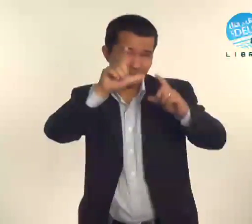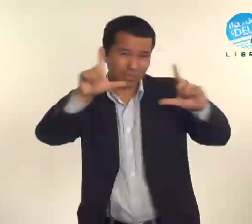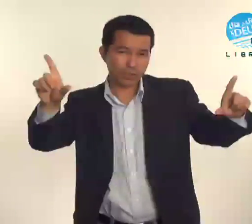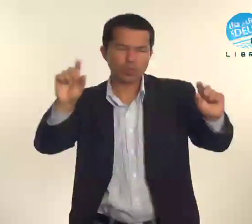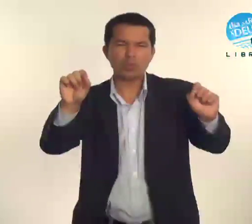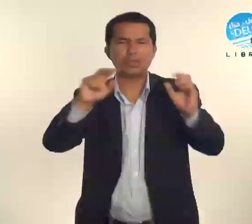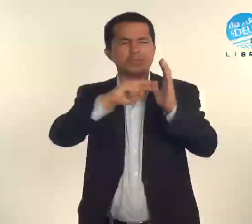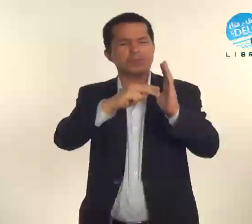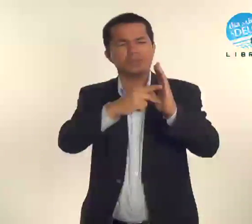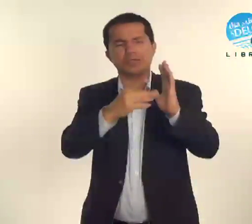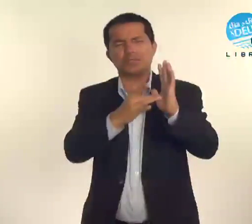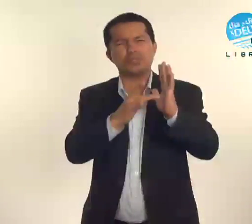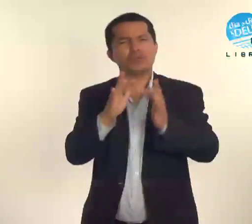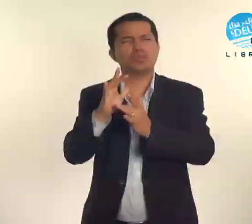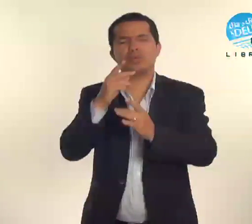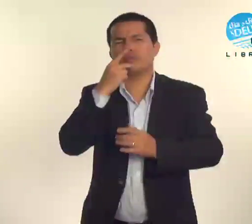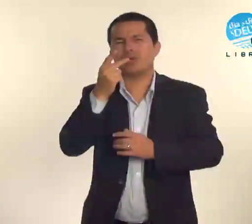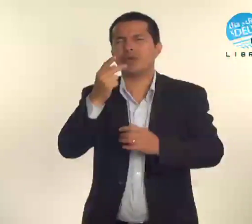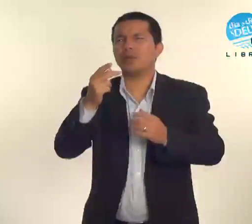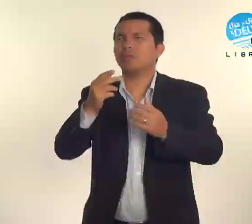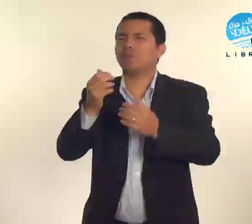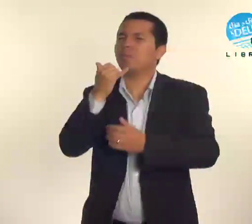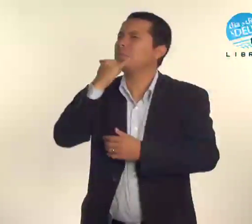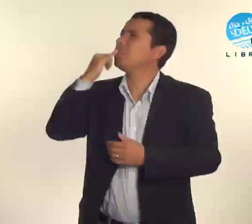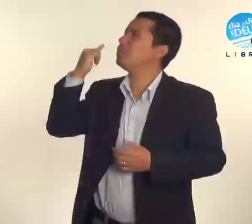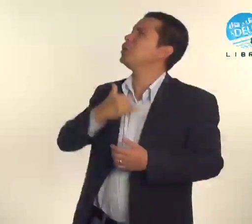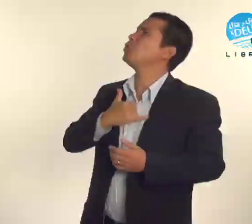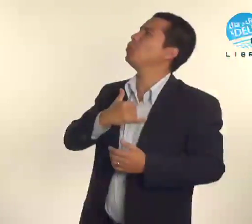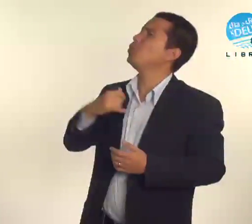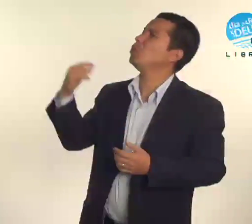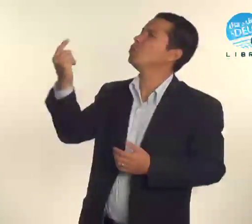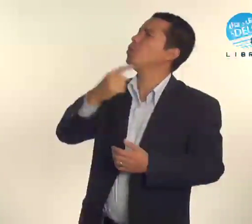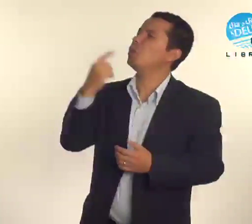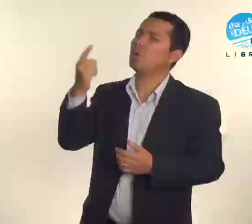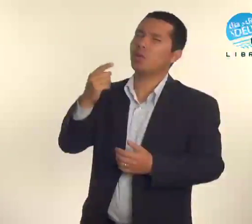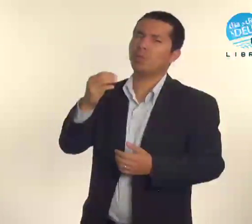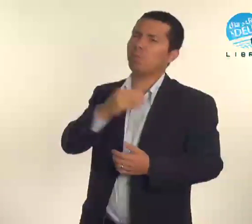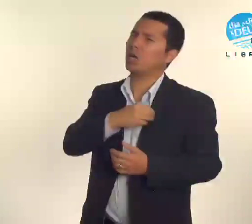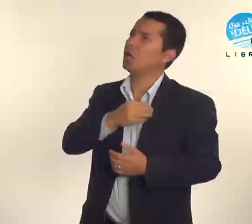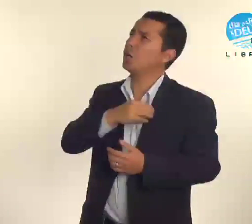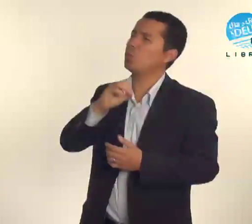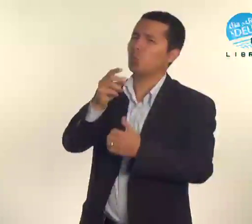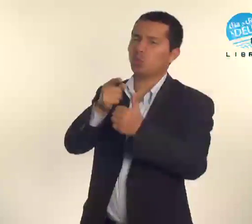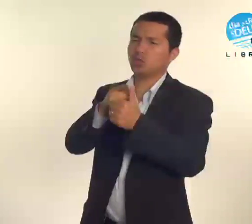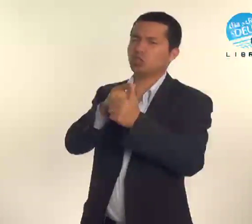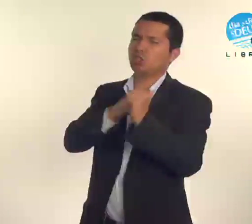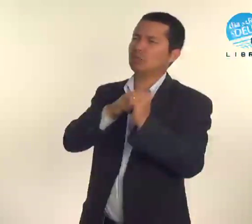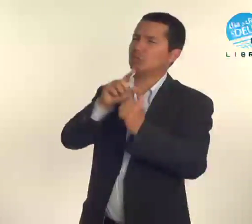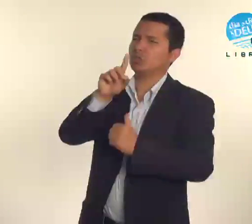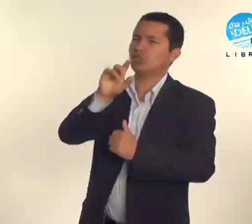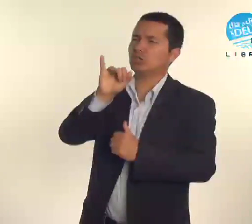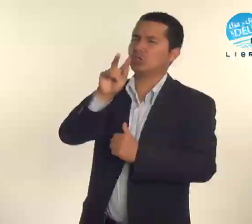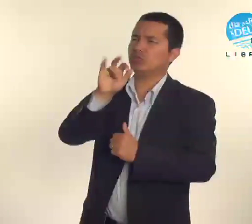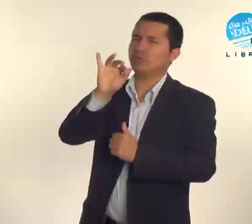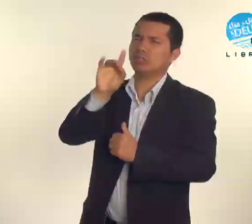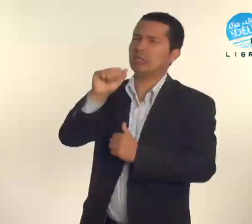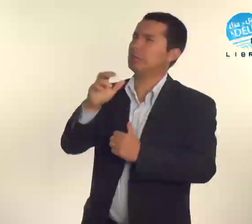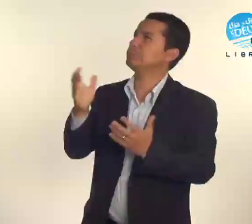nossas dívidas. Será que ele está falando que Deus perdoa porque a gente está devendo lá no cheque especial do